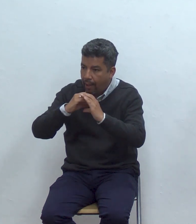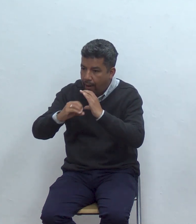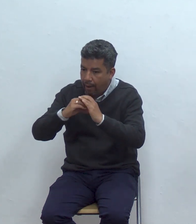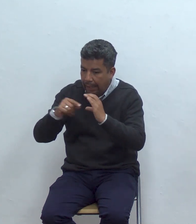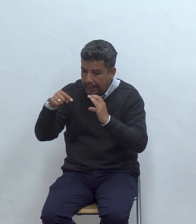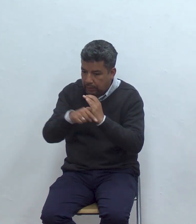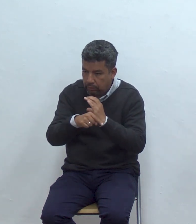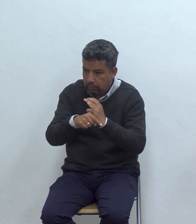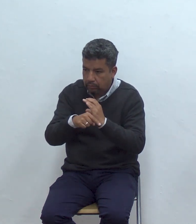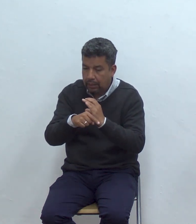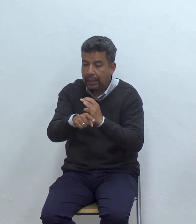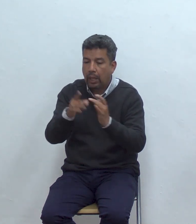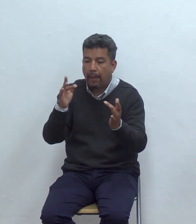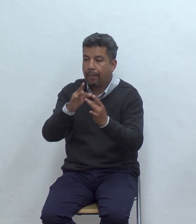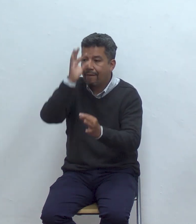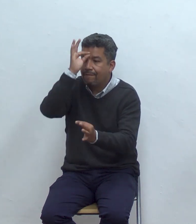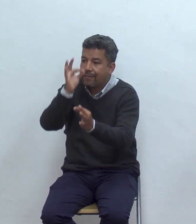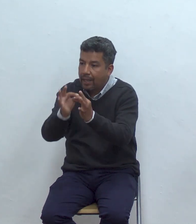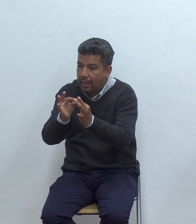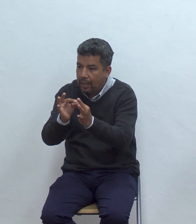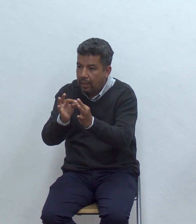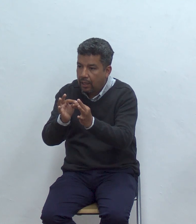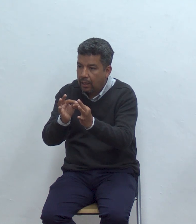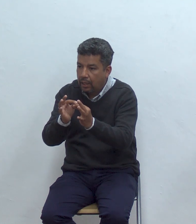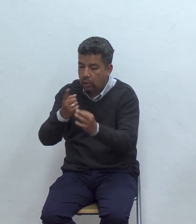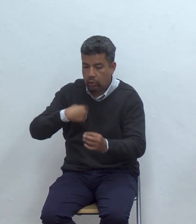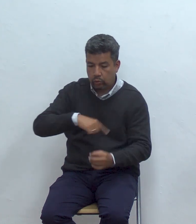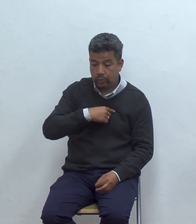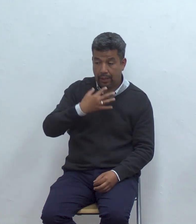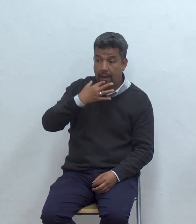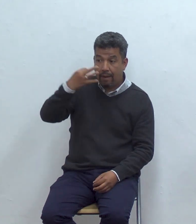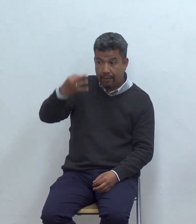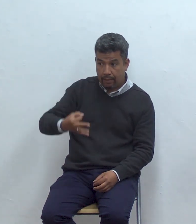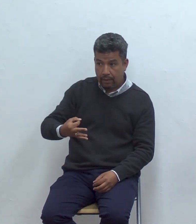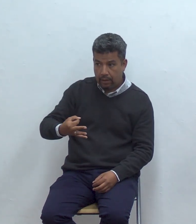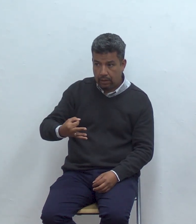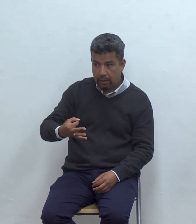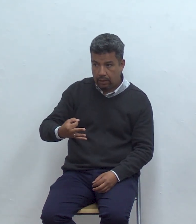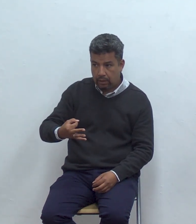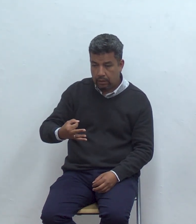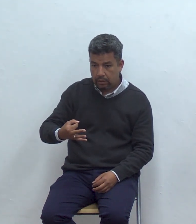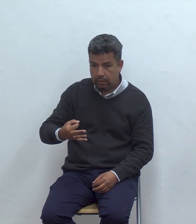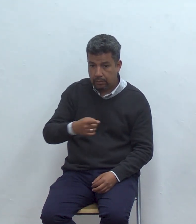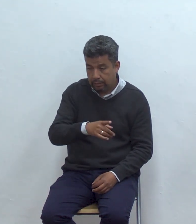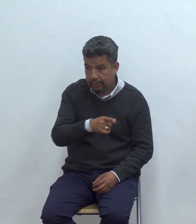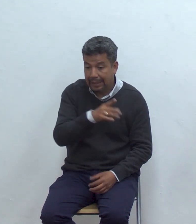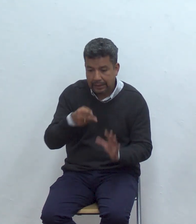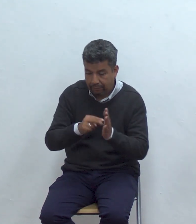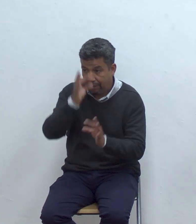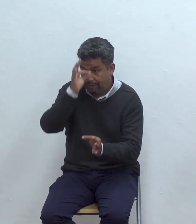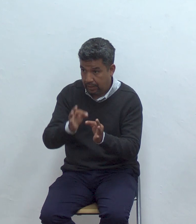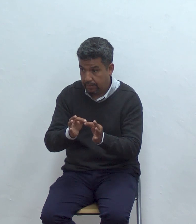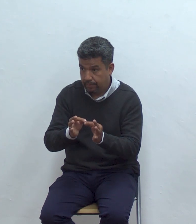conducción, eso es fe. Nosotros en la verdad hemos de movernos. Y eso es fe.